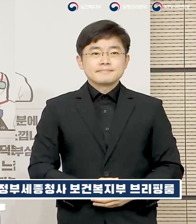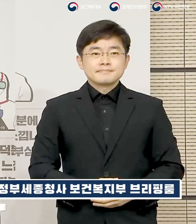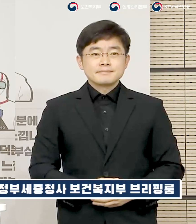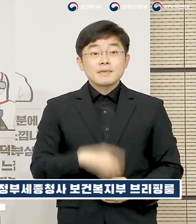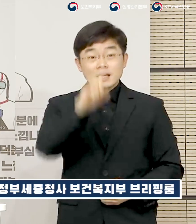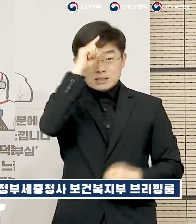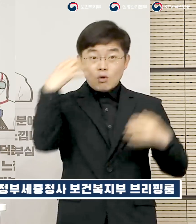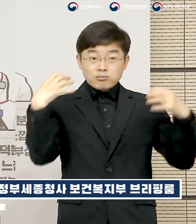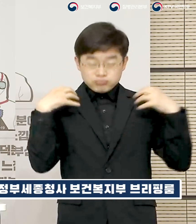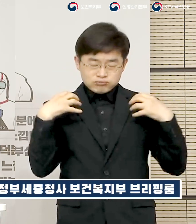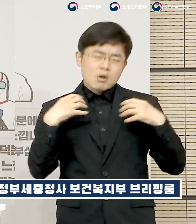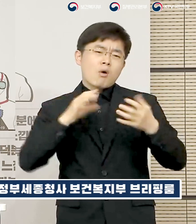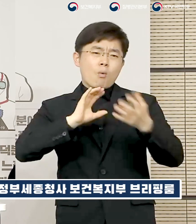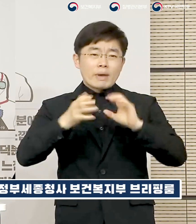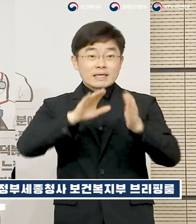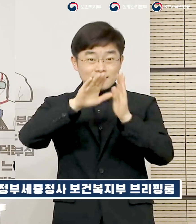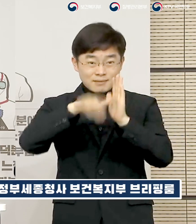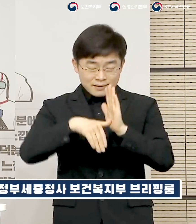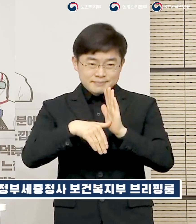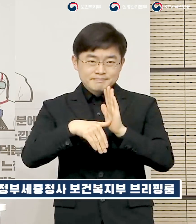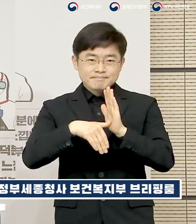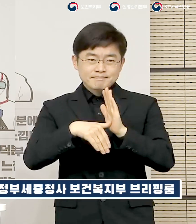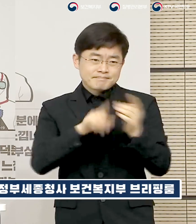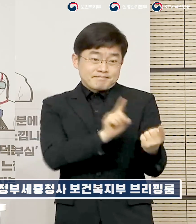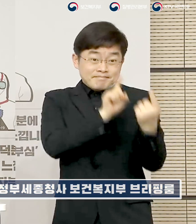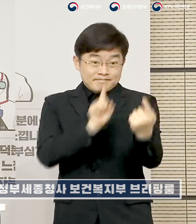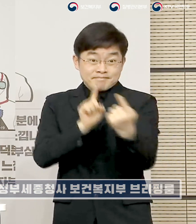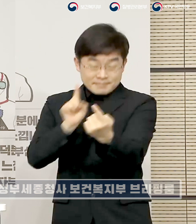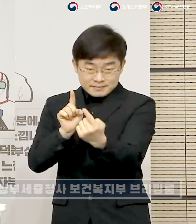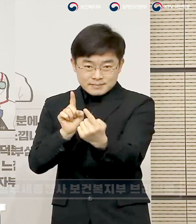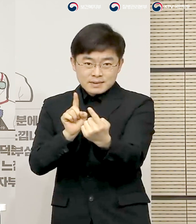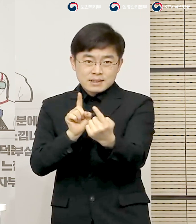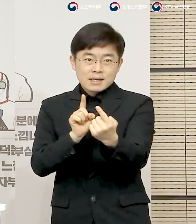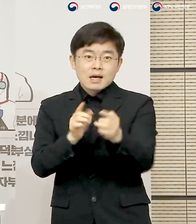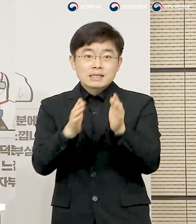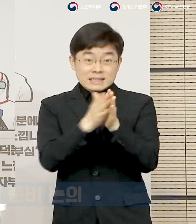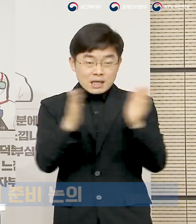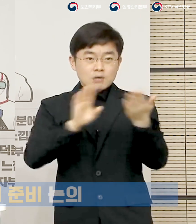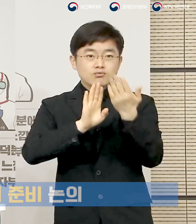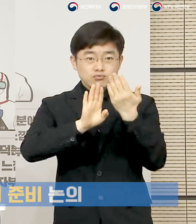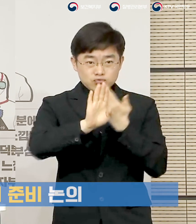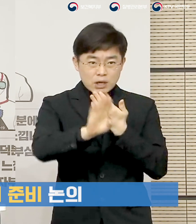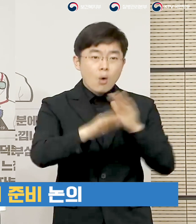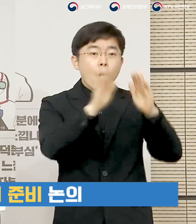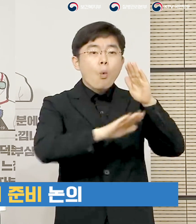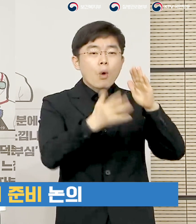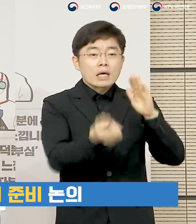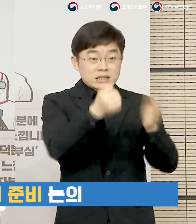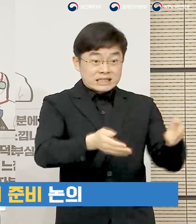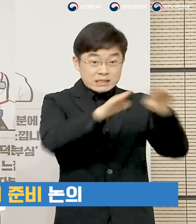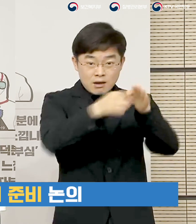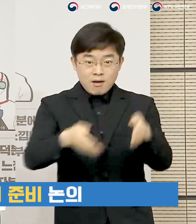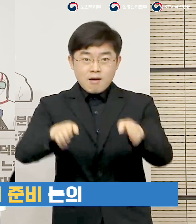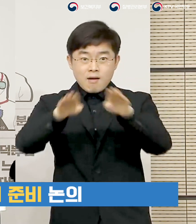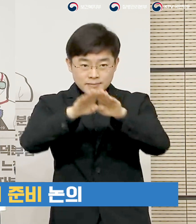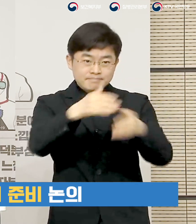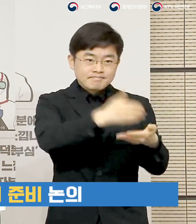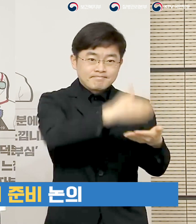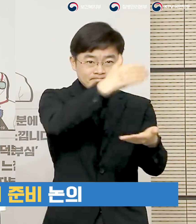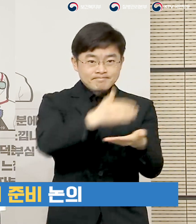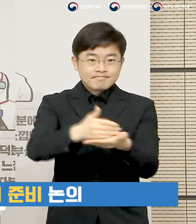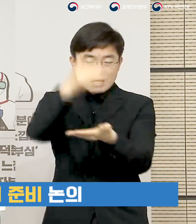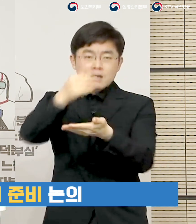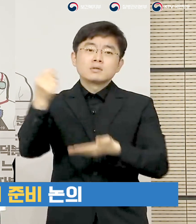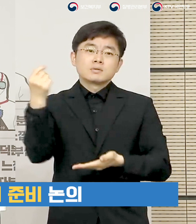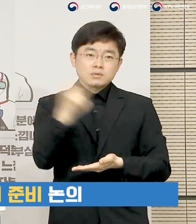정부는 오늘 회의에서 사회적 거리두기 후속 조치로 공공시설의 단계적 운영 재개와 생활 속